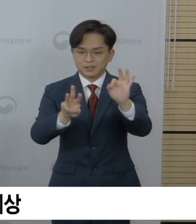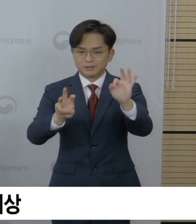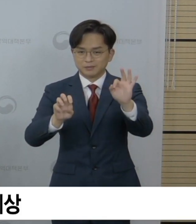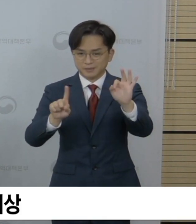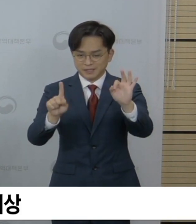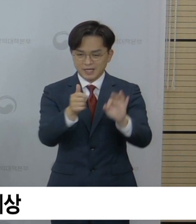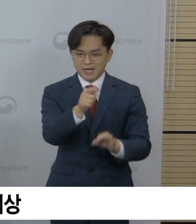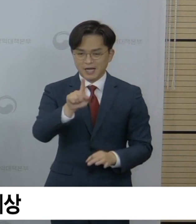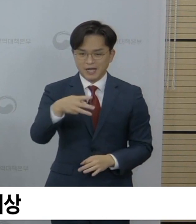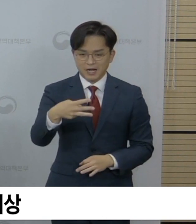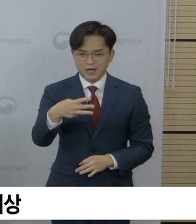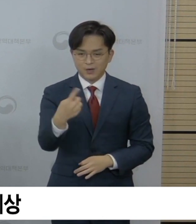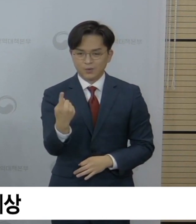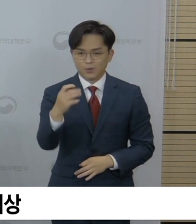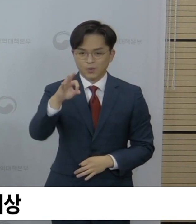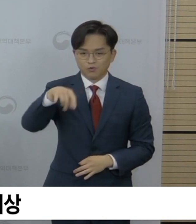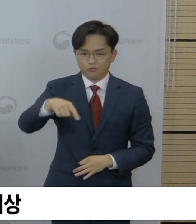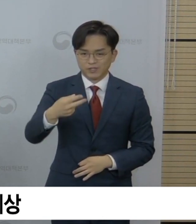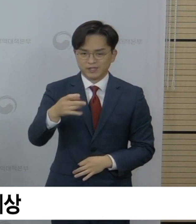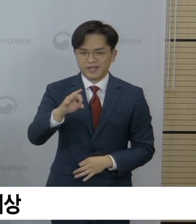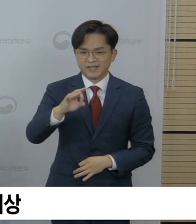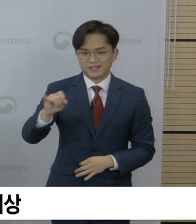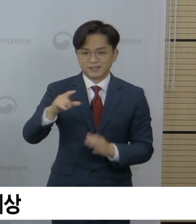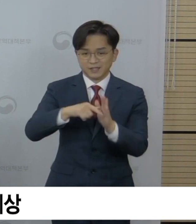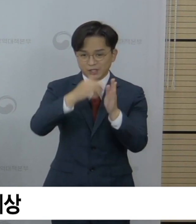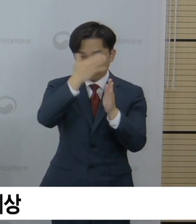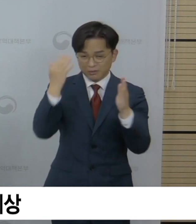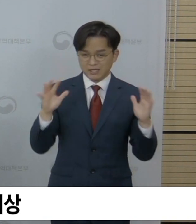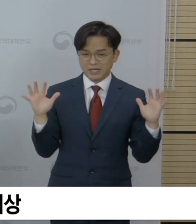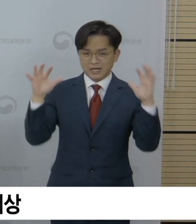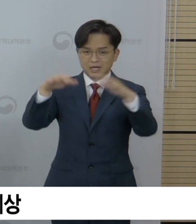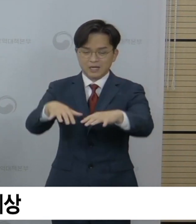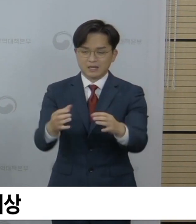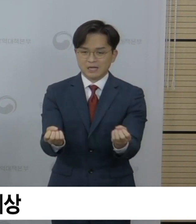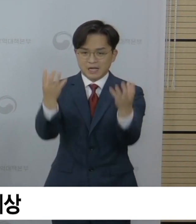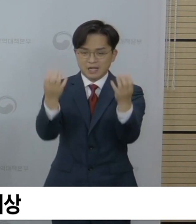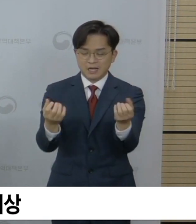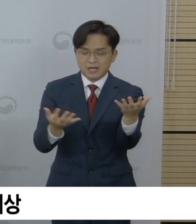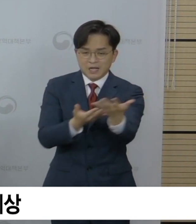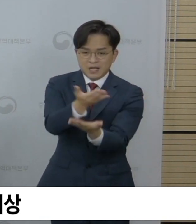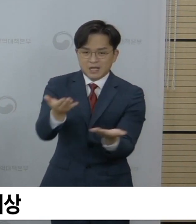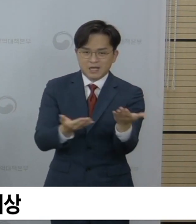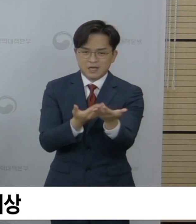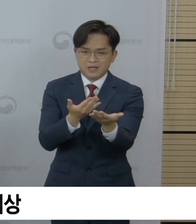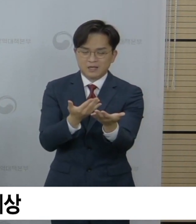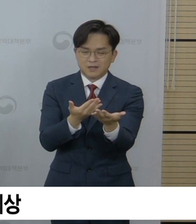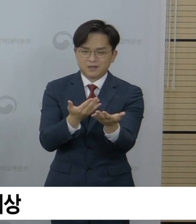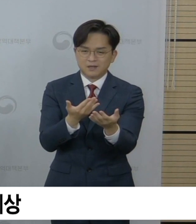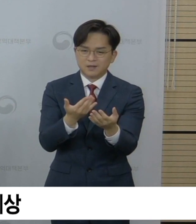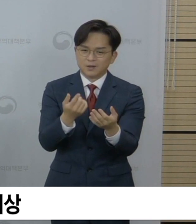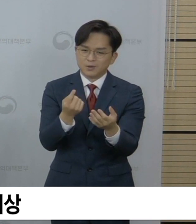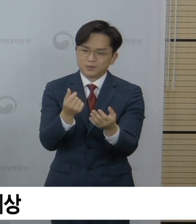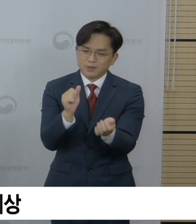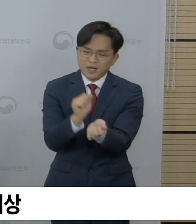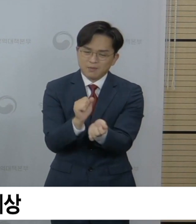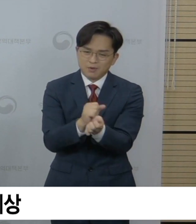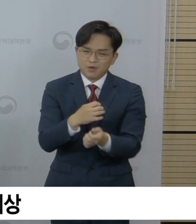대규모 행사 및 모임이 예상되고 또 우려됨에 따라 수칙을 다시 한번